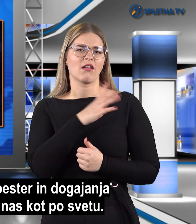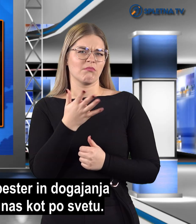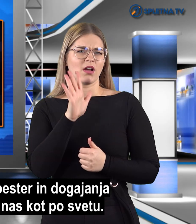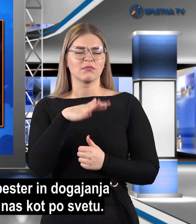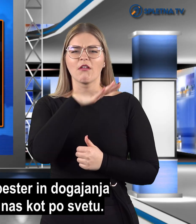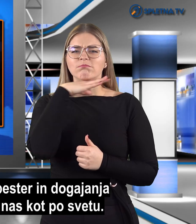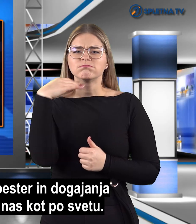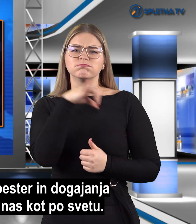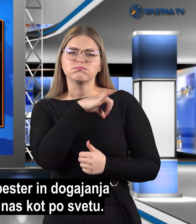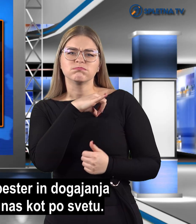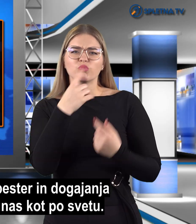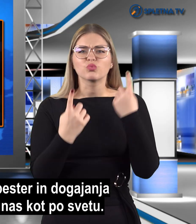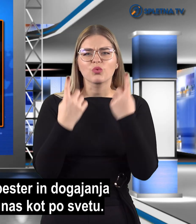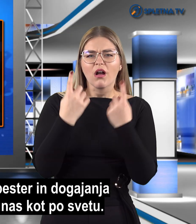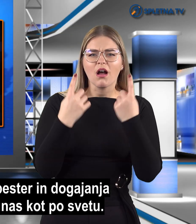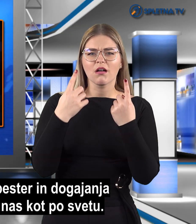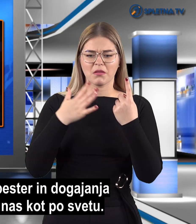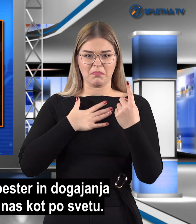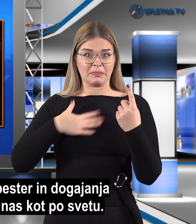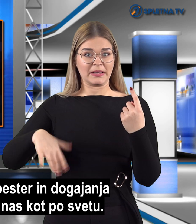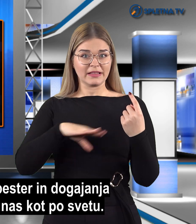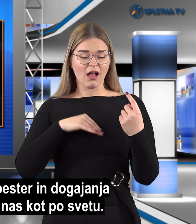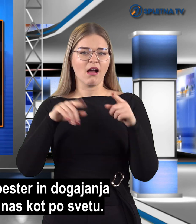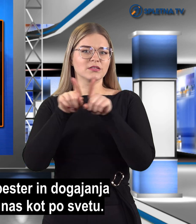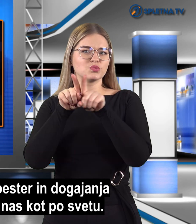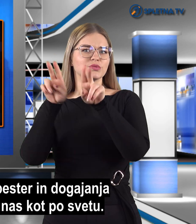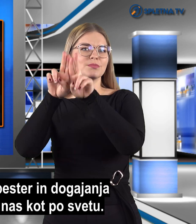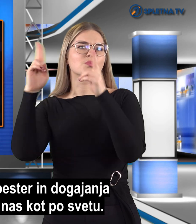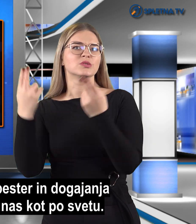December prinaša pester in dogajanja poln urnik, tako pri nas kot po svetu.